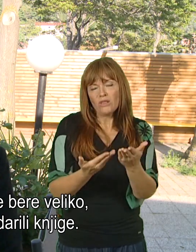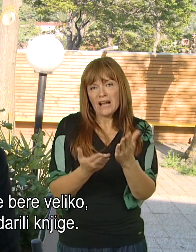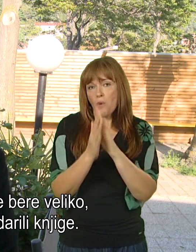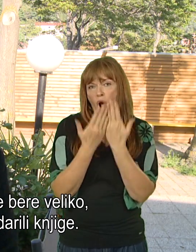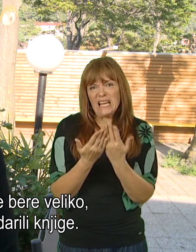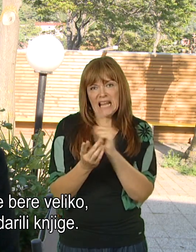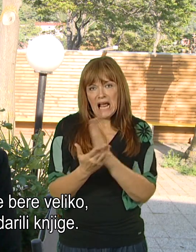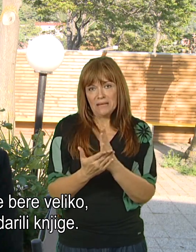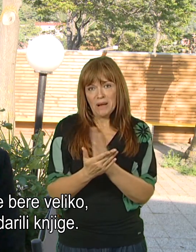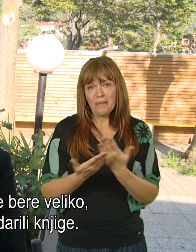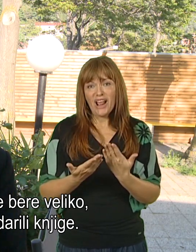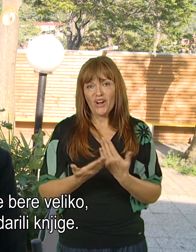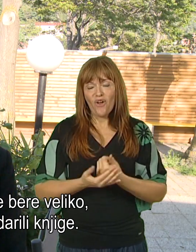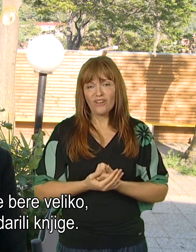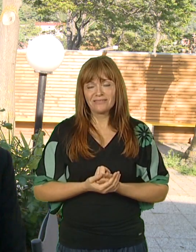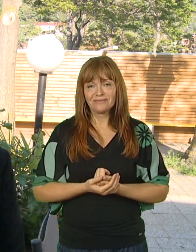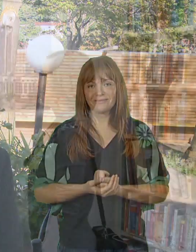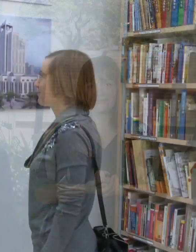knjige.